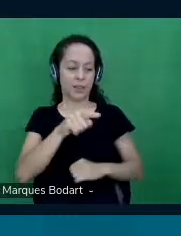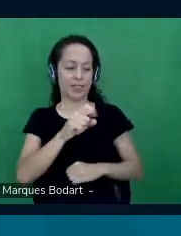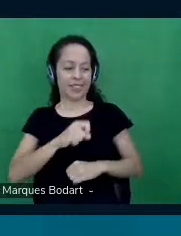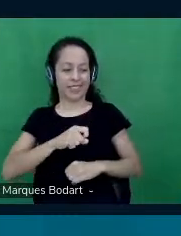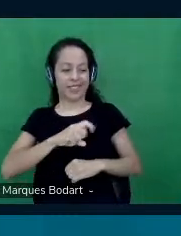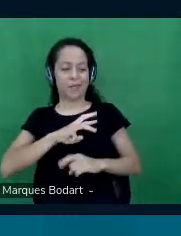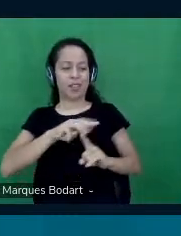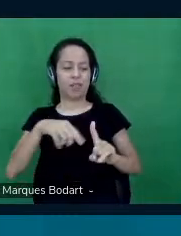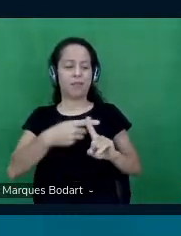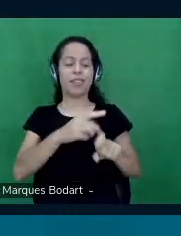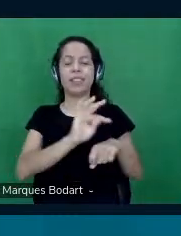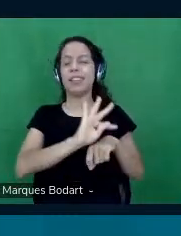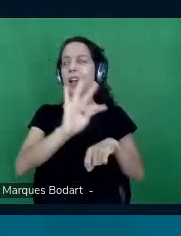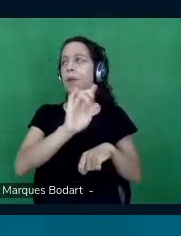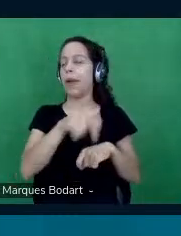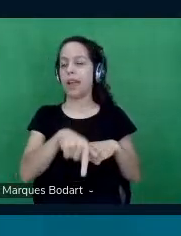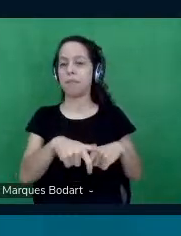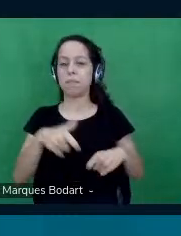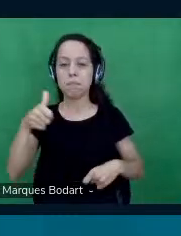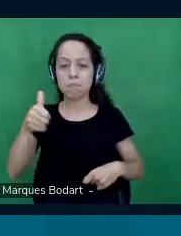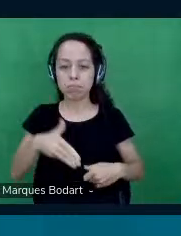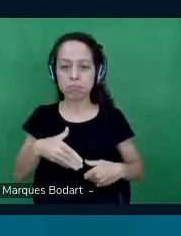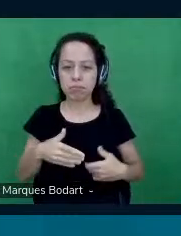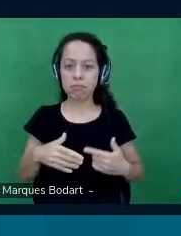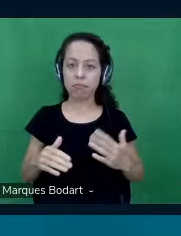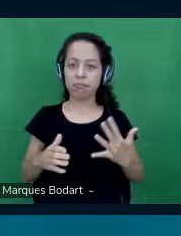eu remetia, né, a minha fala